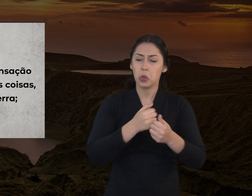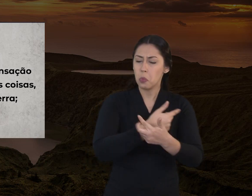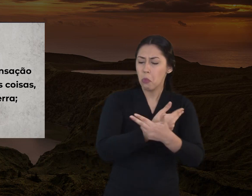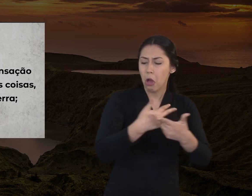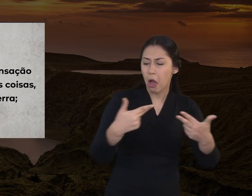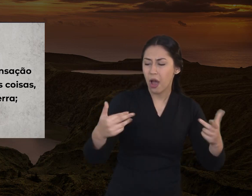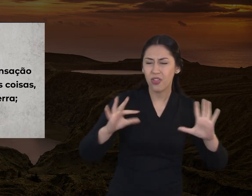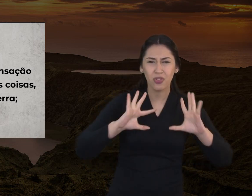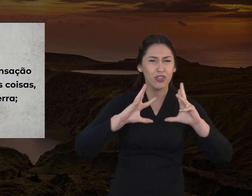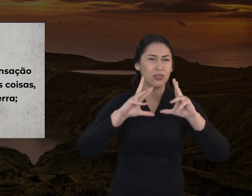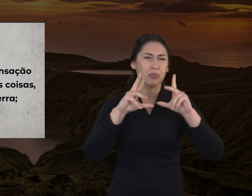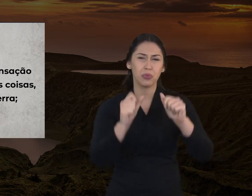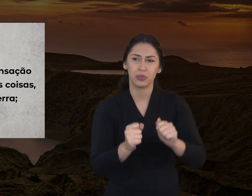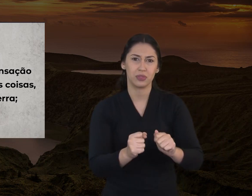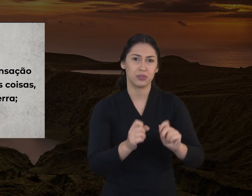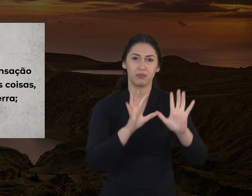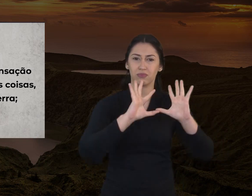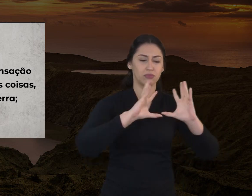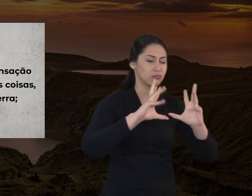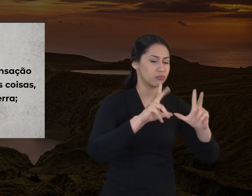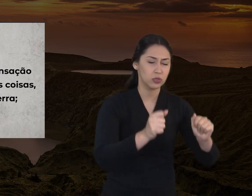as coisas,